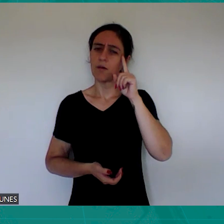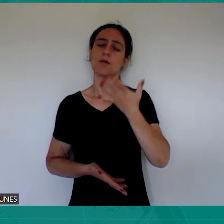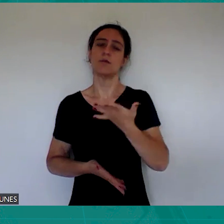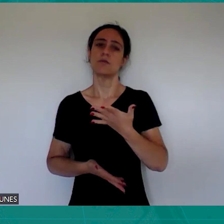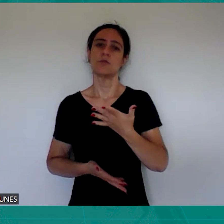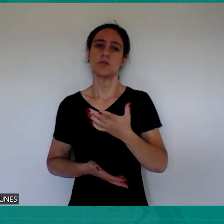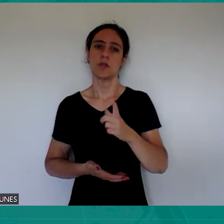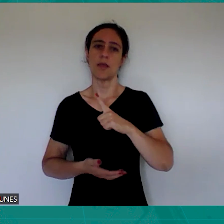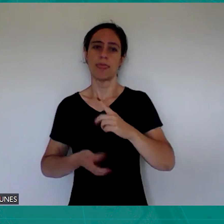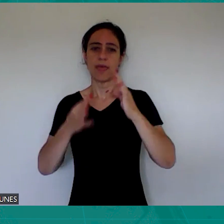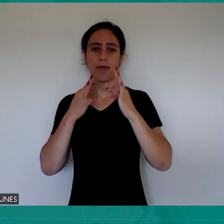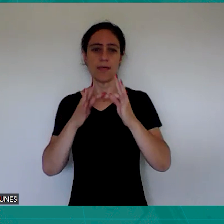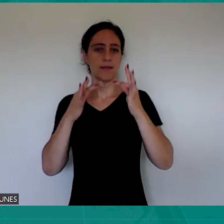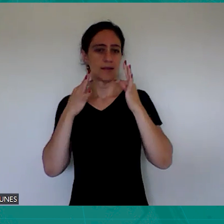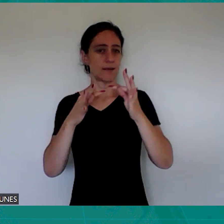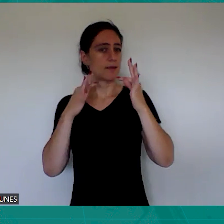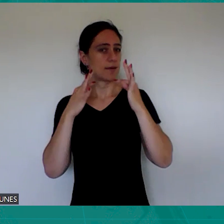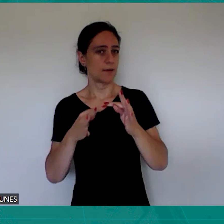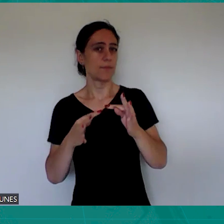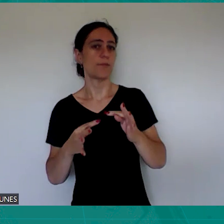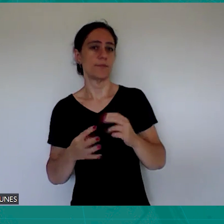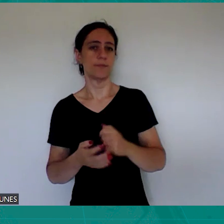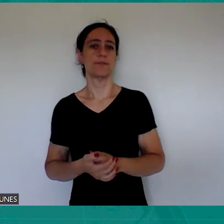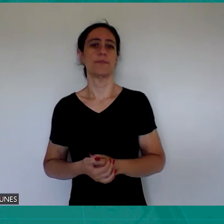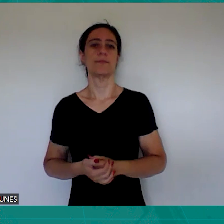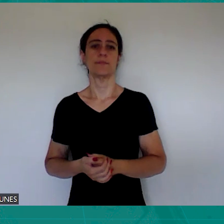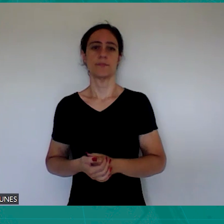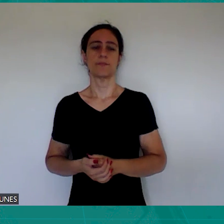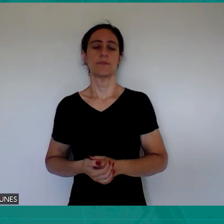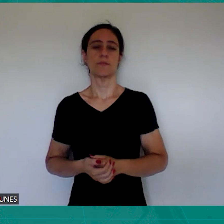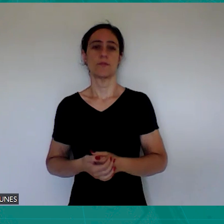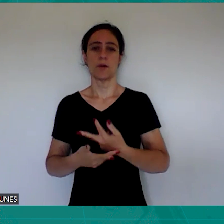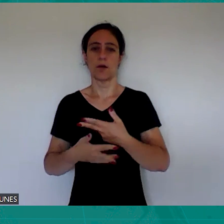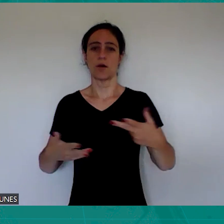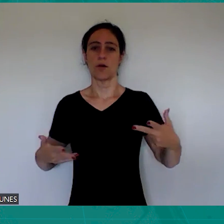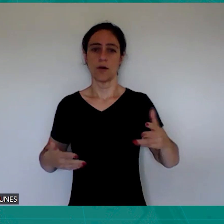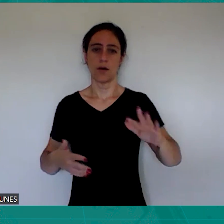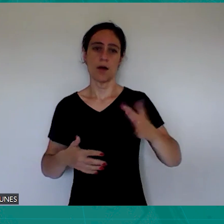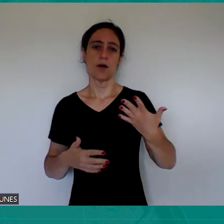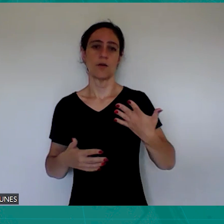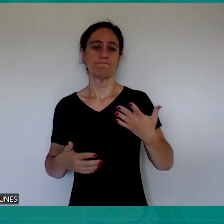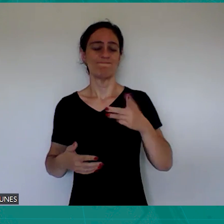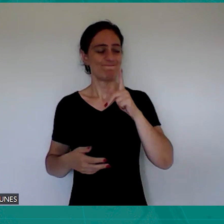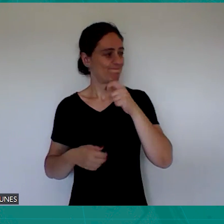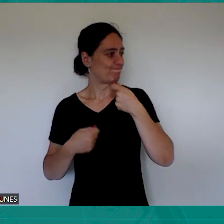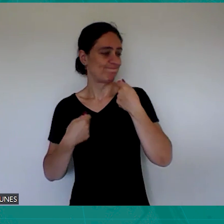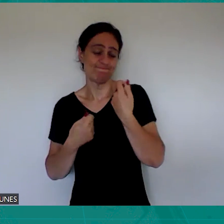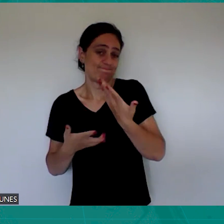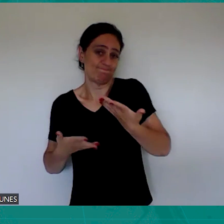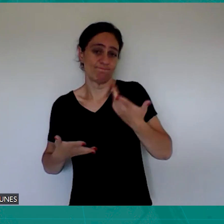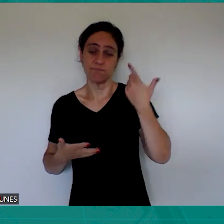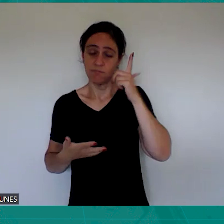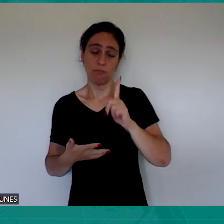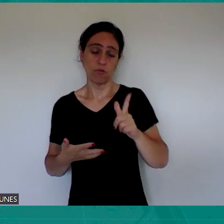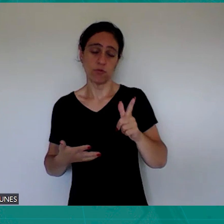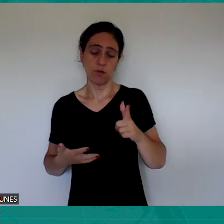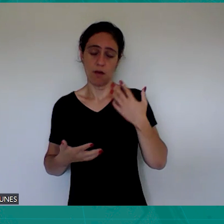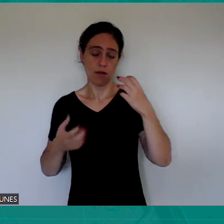testemunho, um aqui, outro lá, e de coisas impossíveis, certo? Quantos